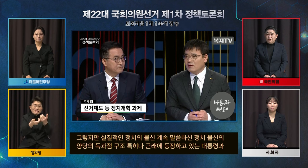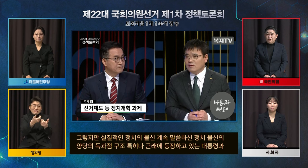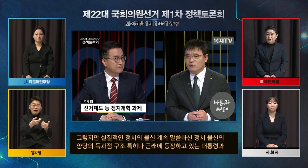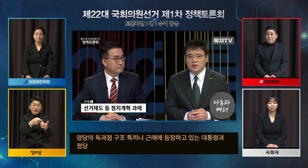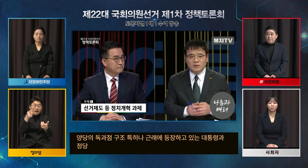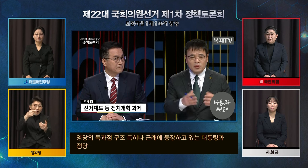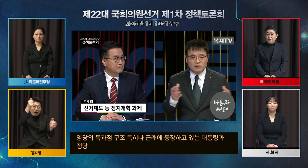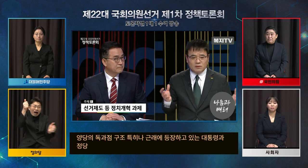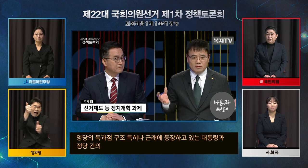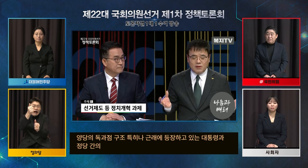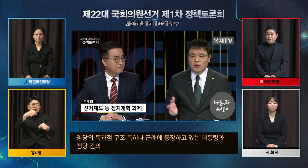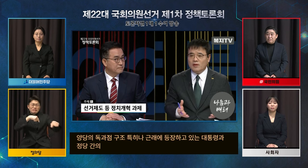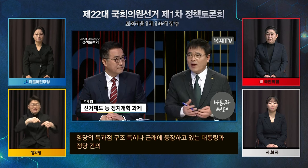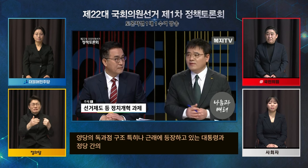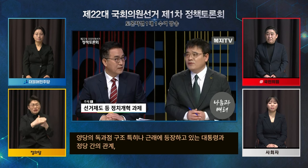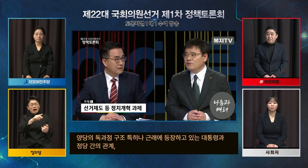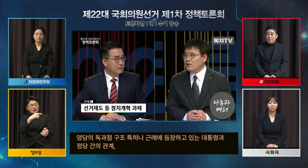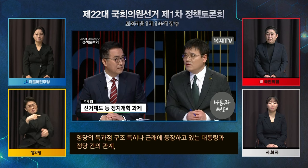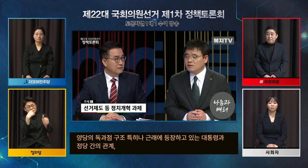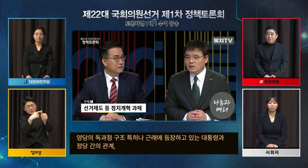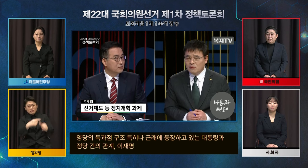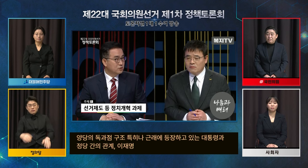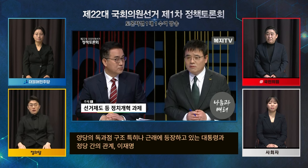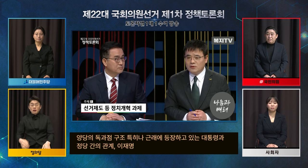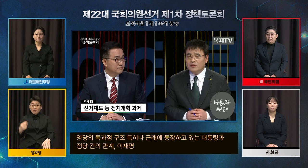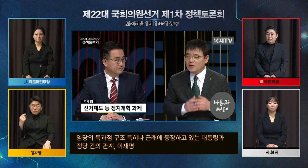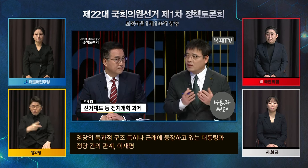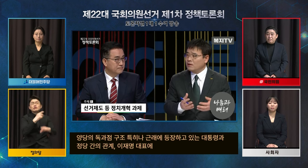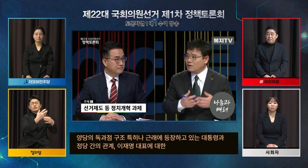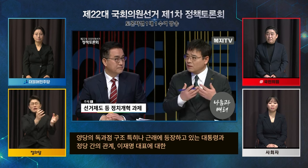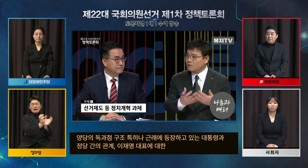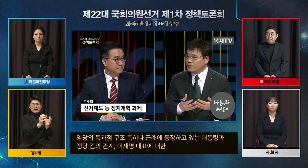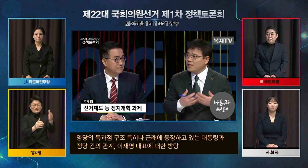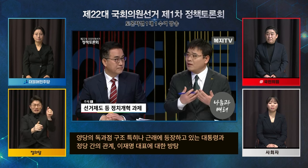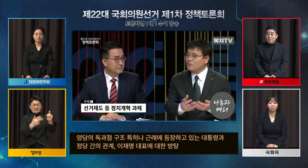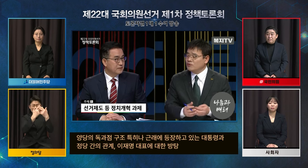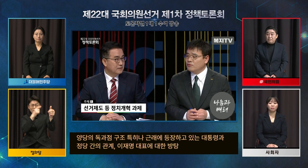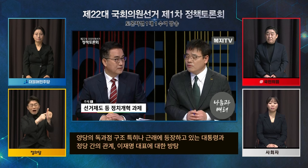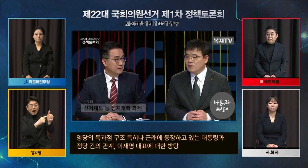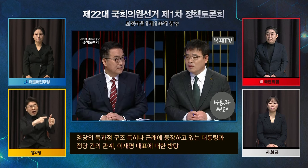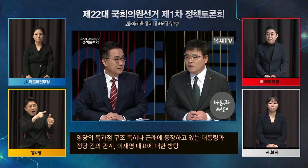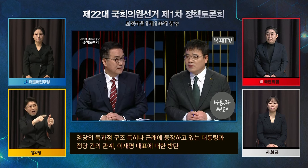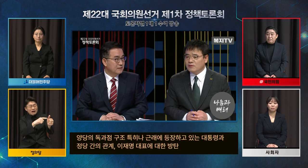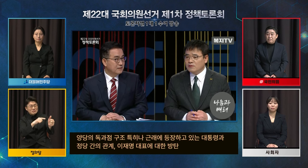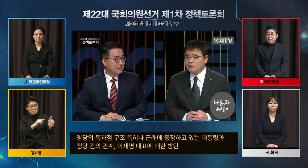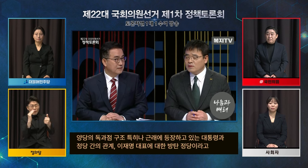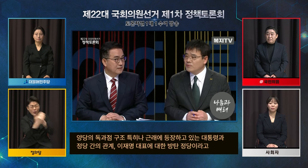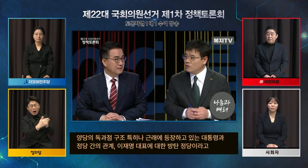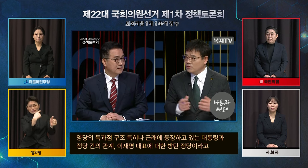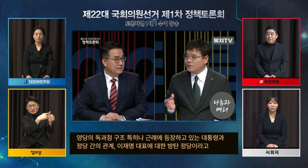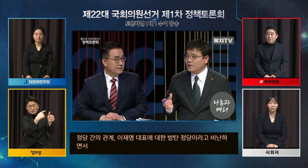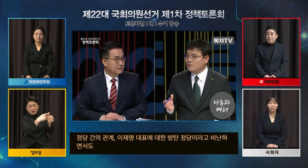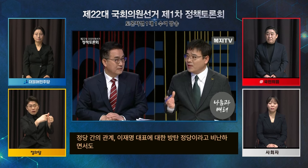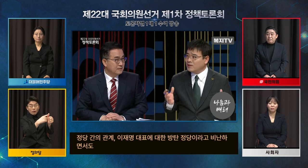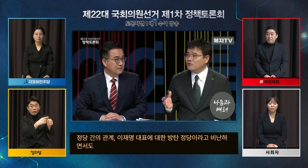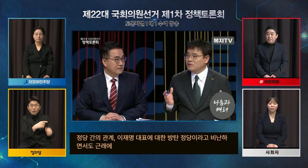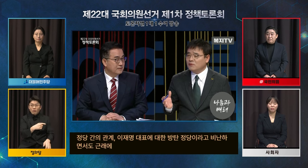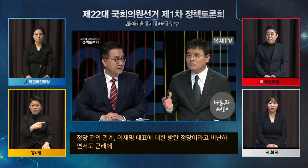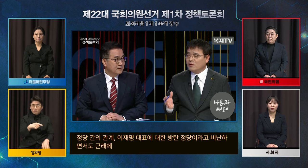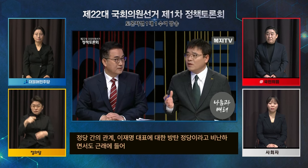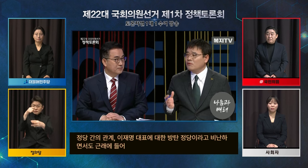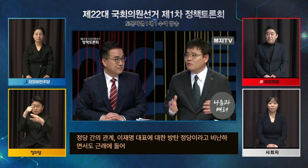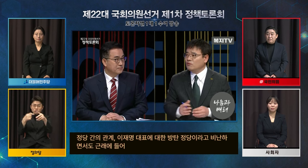또 이재명 대표에 대한 방탄정당이라고 그렇게 비난을 하면서도 근래 들어 김건희 여사에 대한